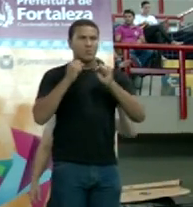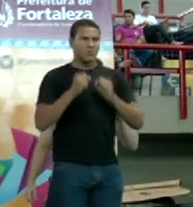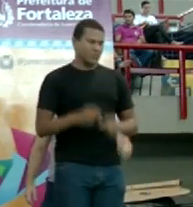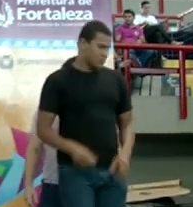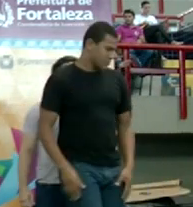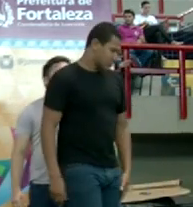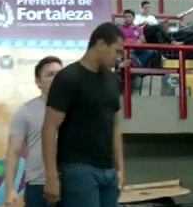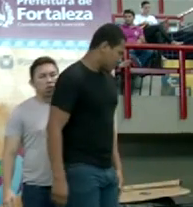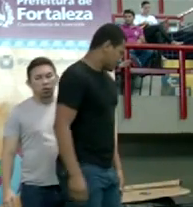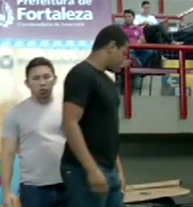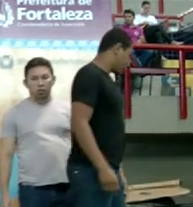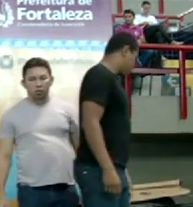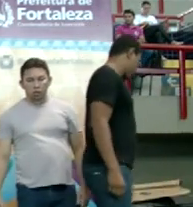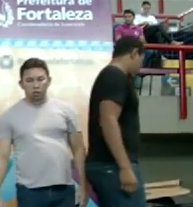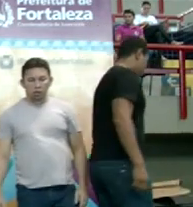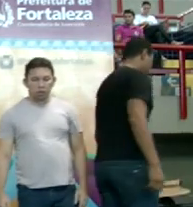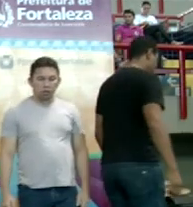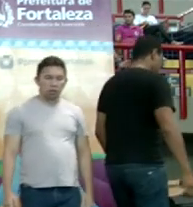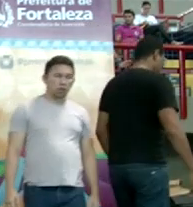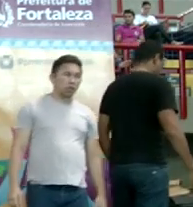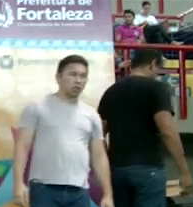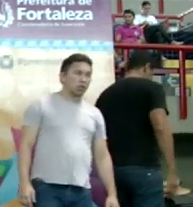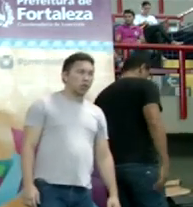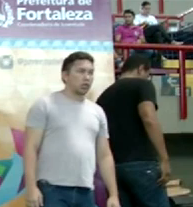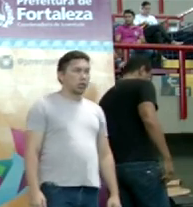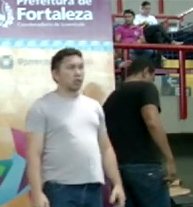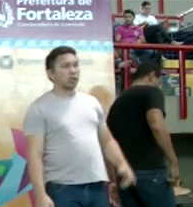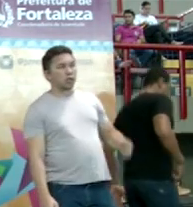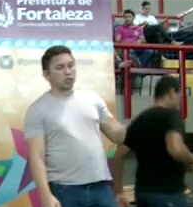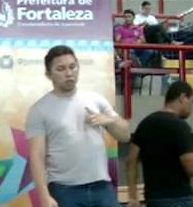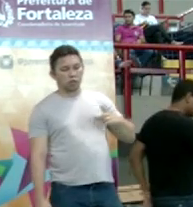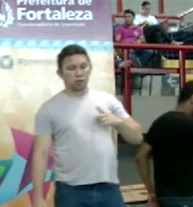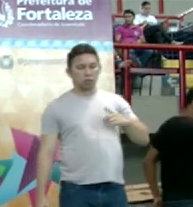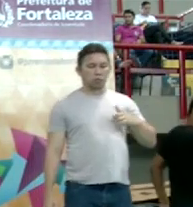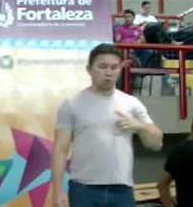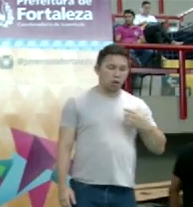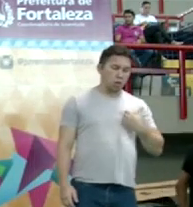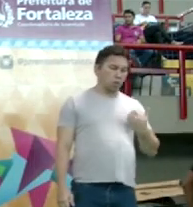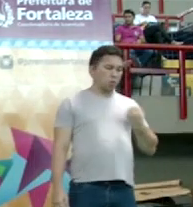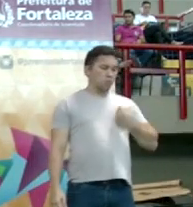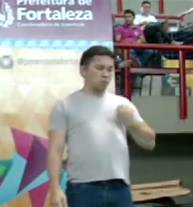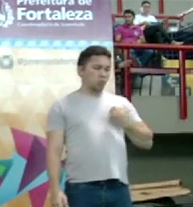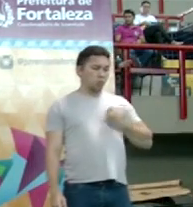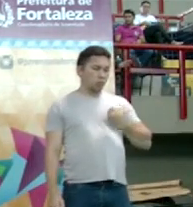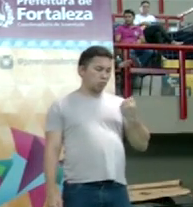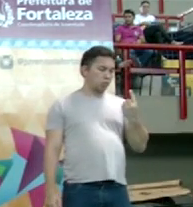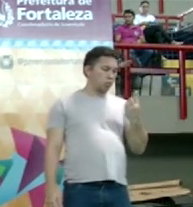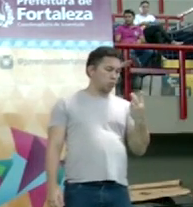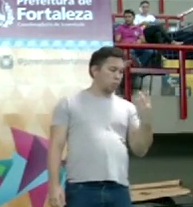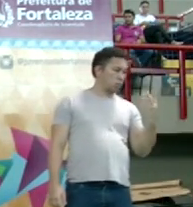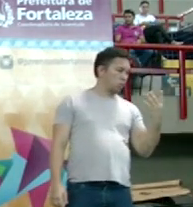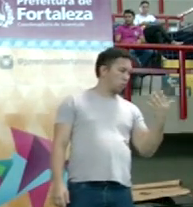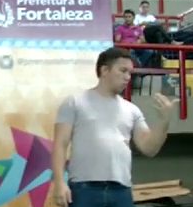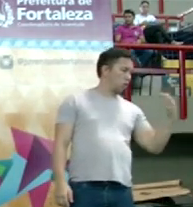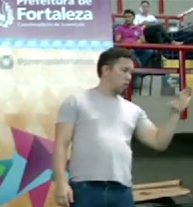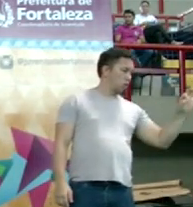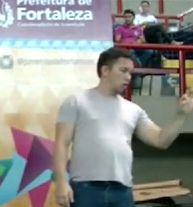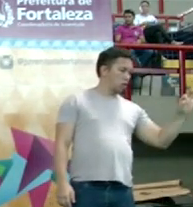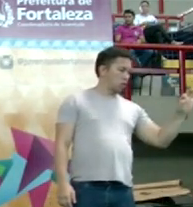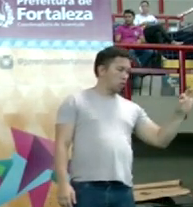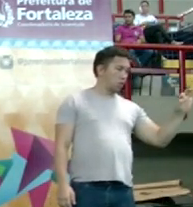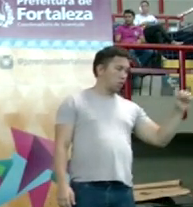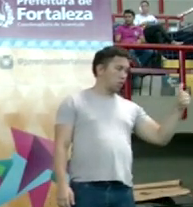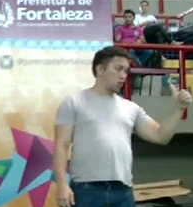na redação ou é preciso escrever por extenso? Até 10 você escreve por extenso.